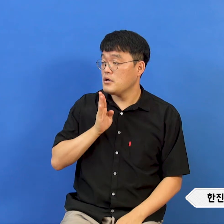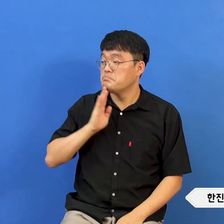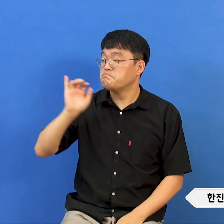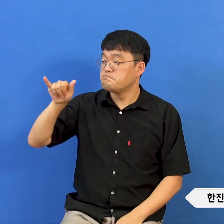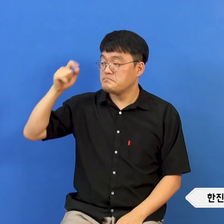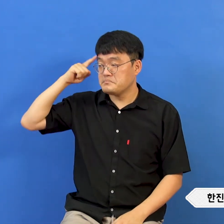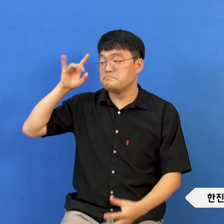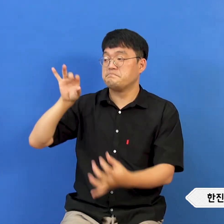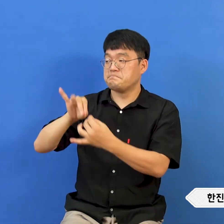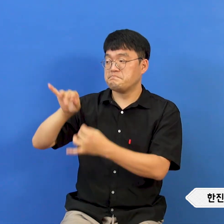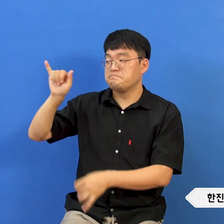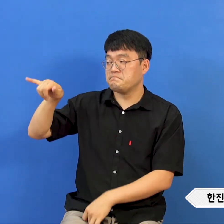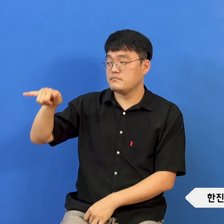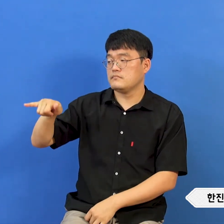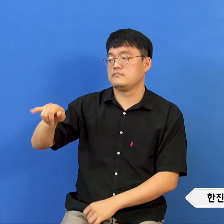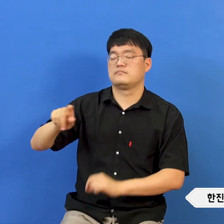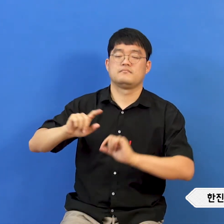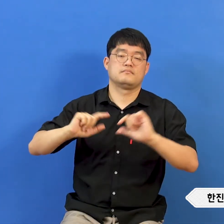아니다.